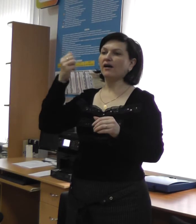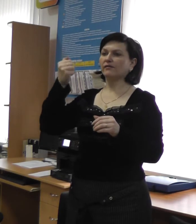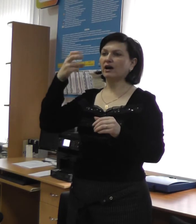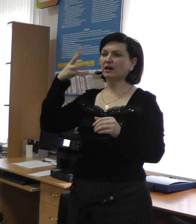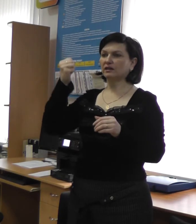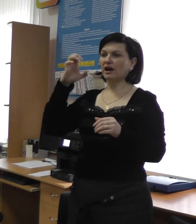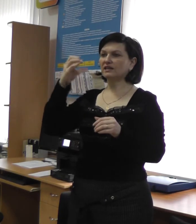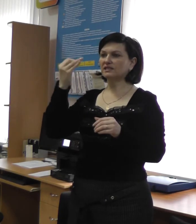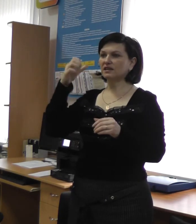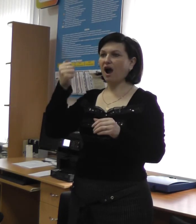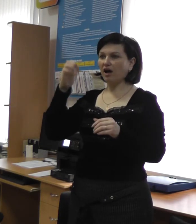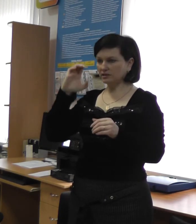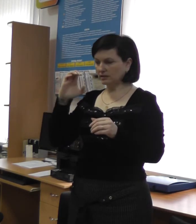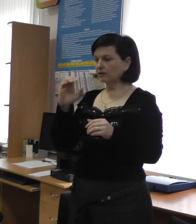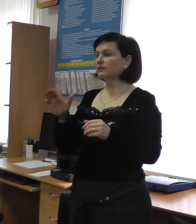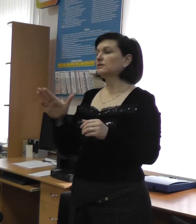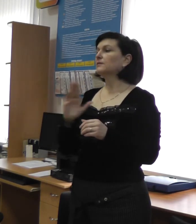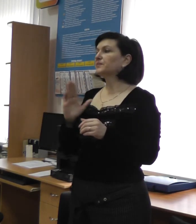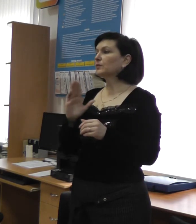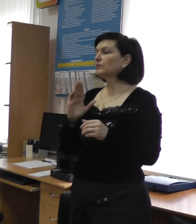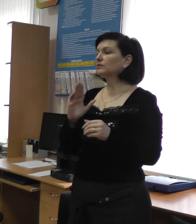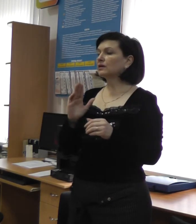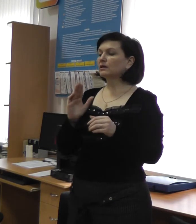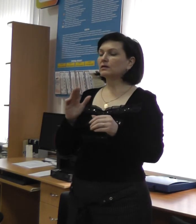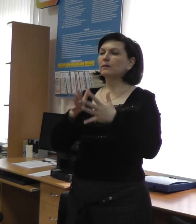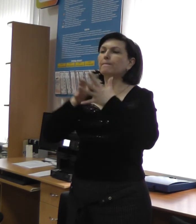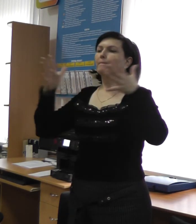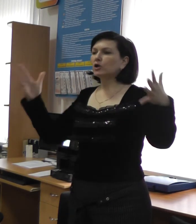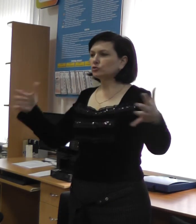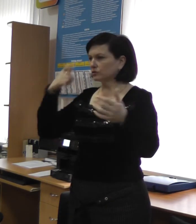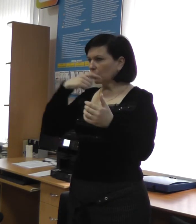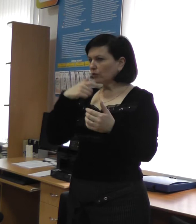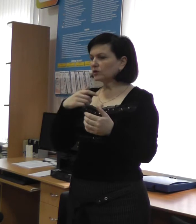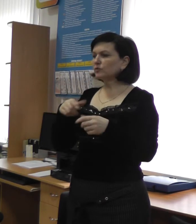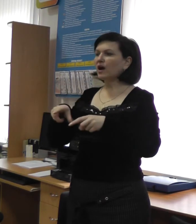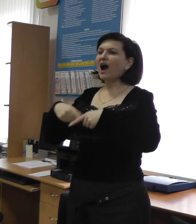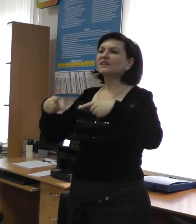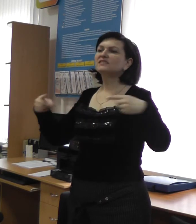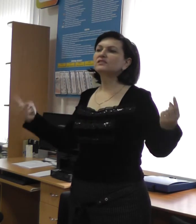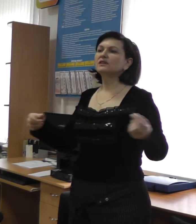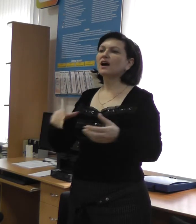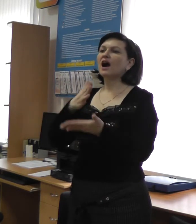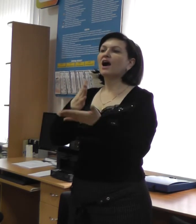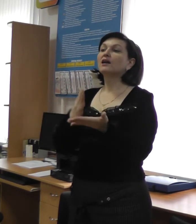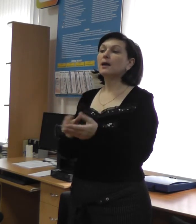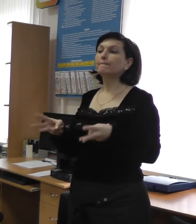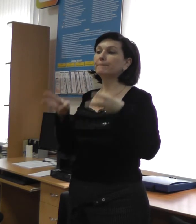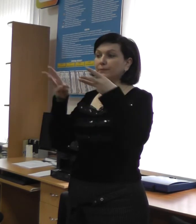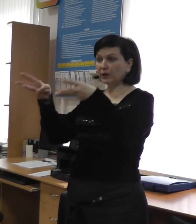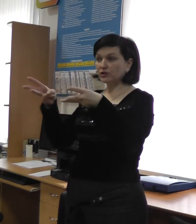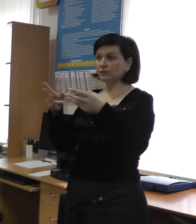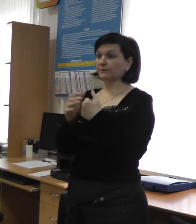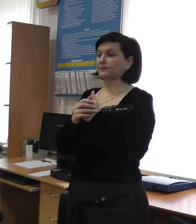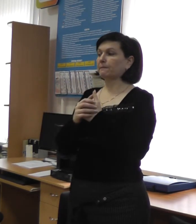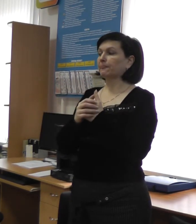Афанасиас. Было отмечено, что Ставрополье имеет огромный потенциал для развития хлебопечения. Между тем, именно